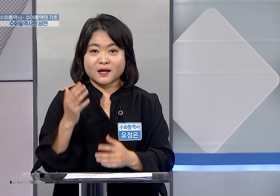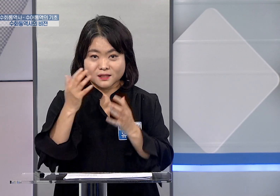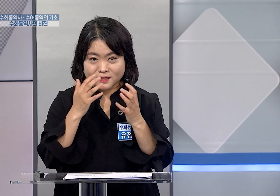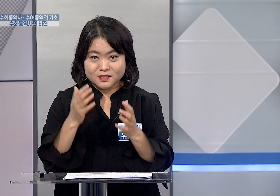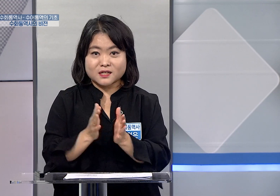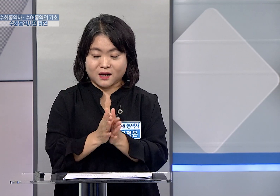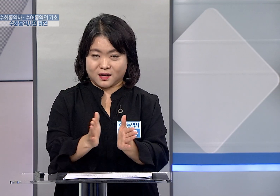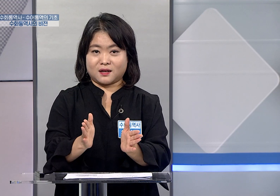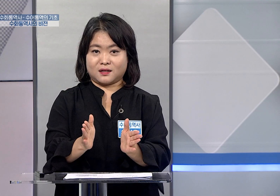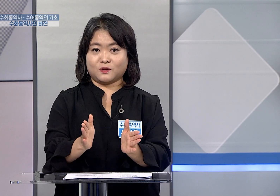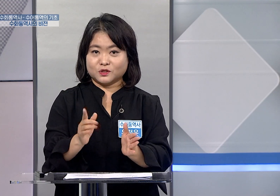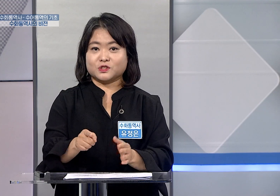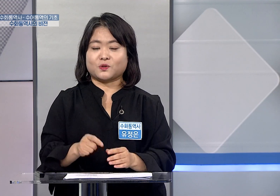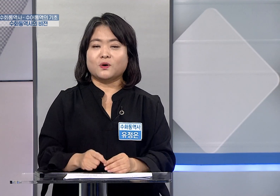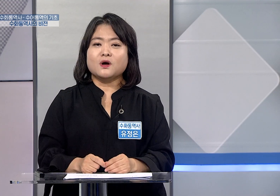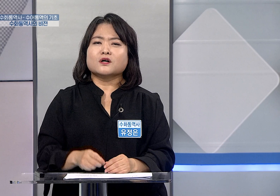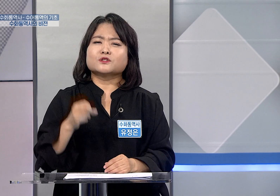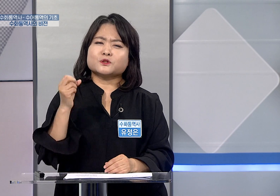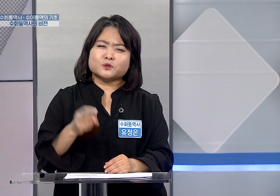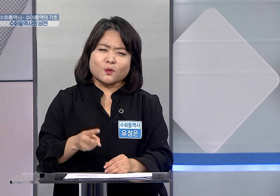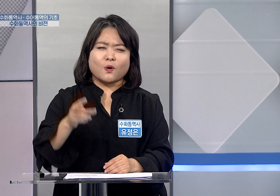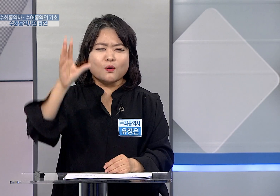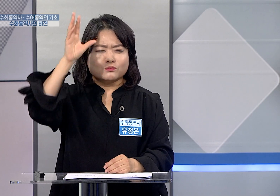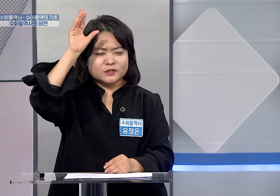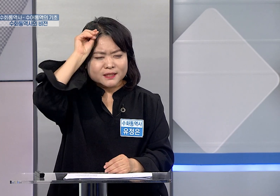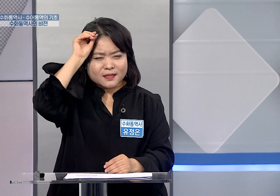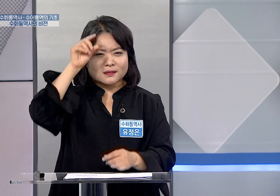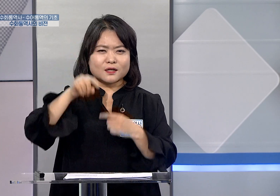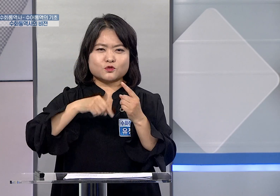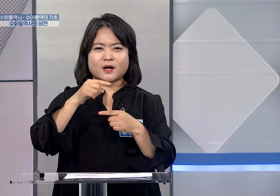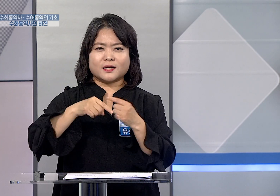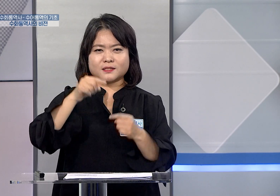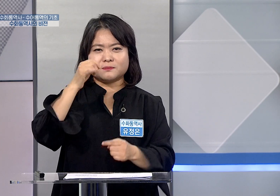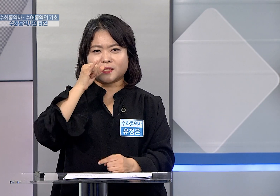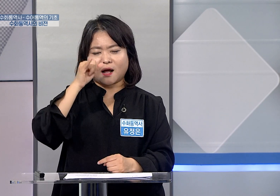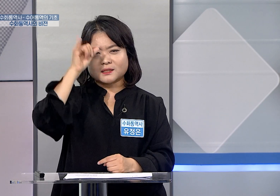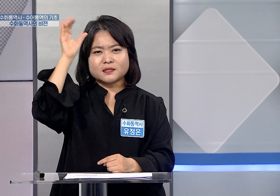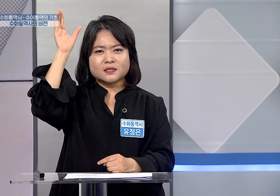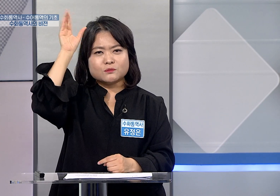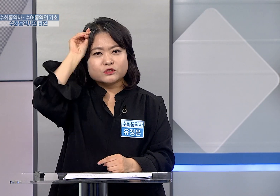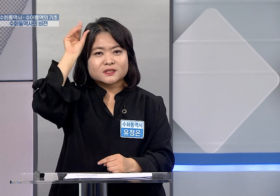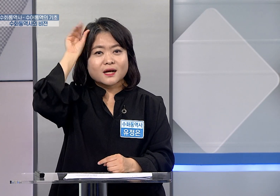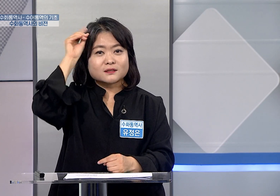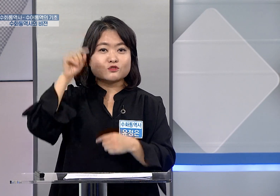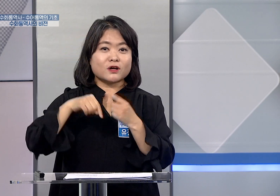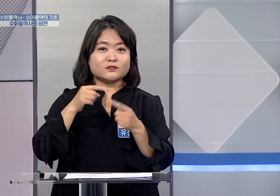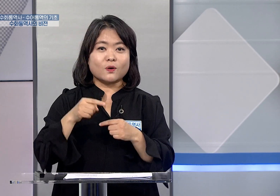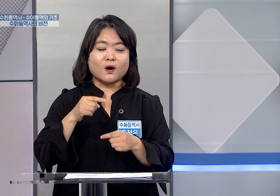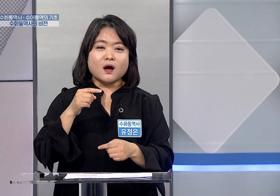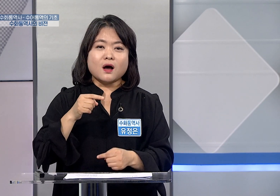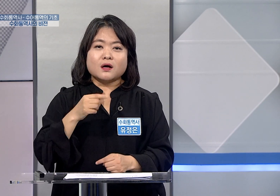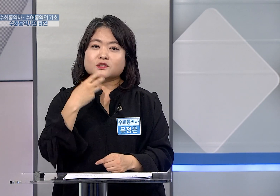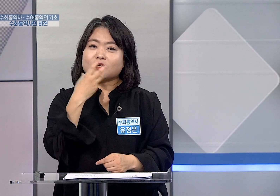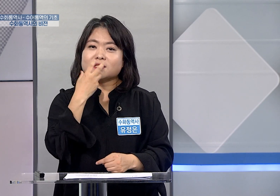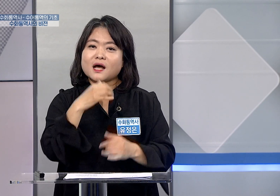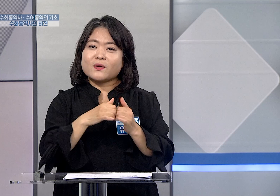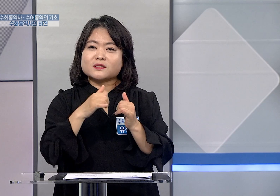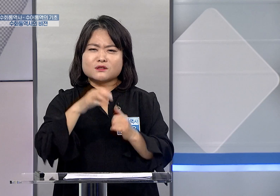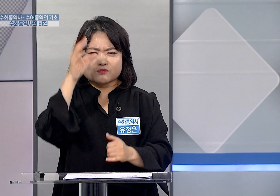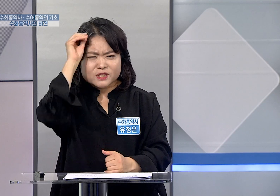헷갈리기 시작한 것이죠. 그리고 또 무식하다 수화가 있습니다. 사실 이 무식하다 수화는요. 청인 사회에서는